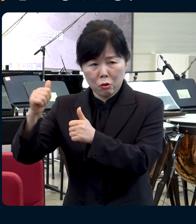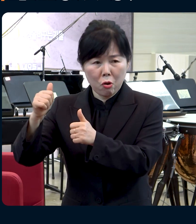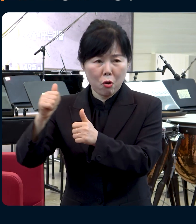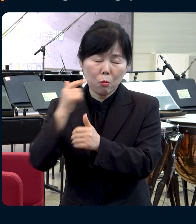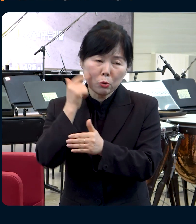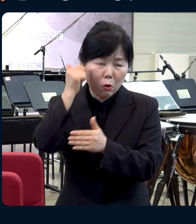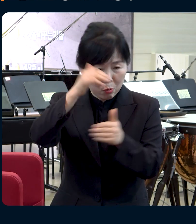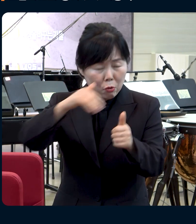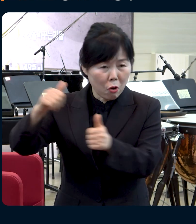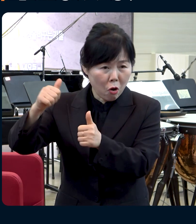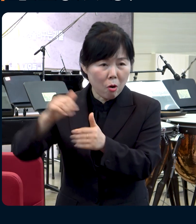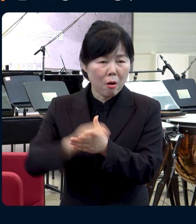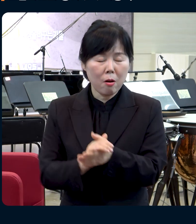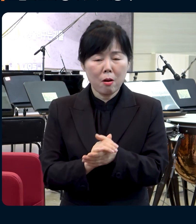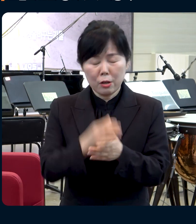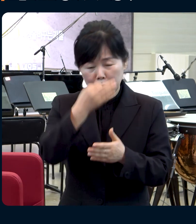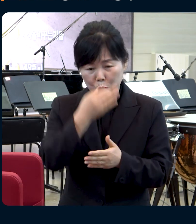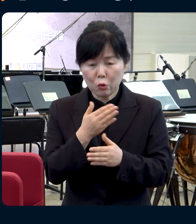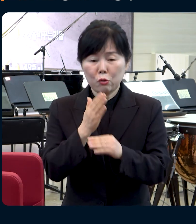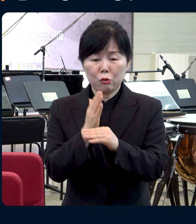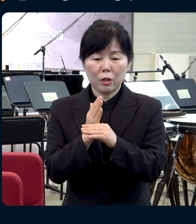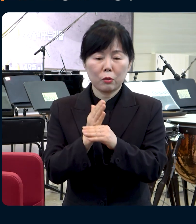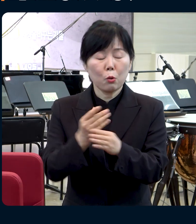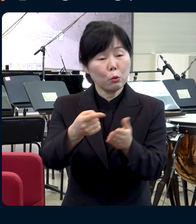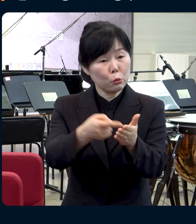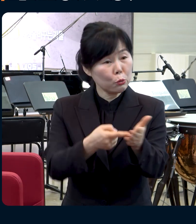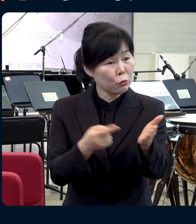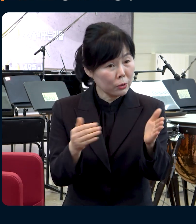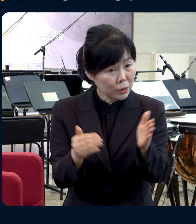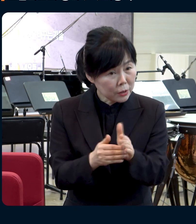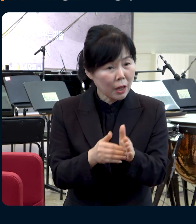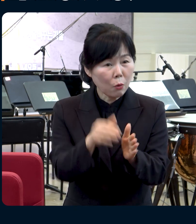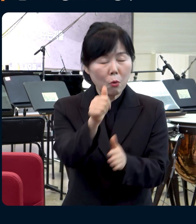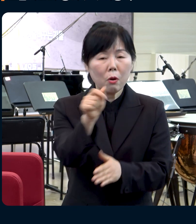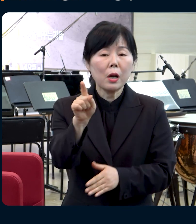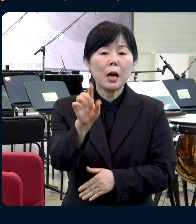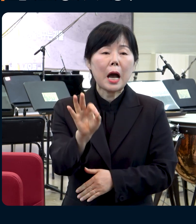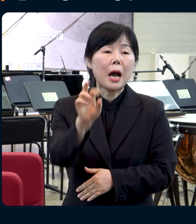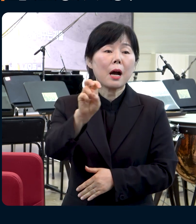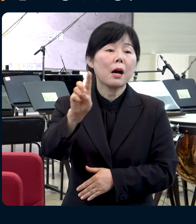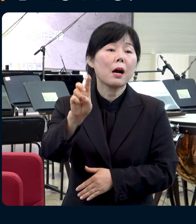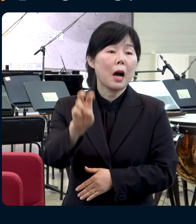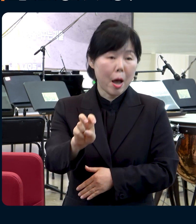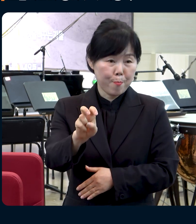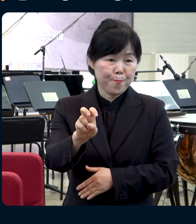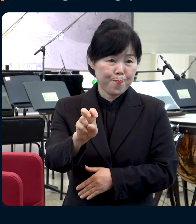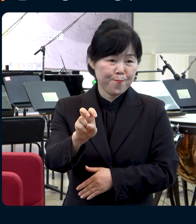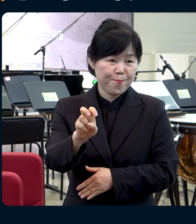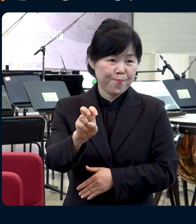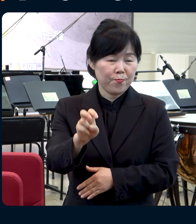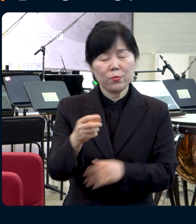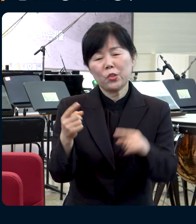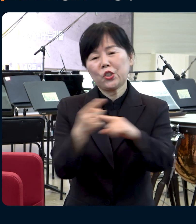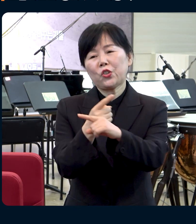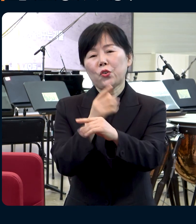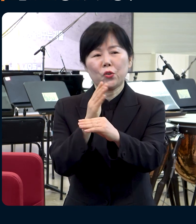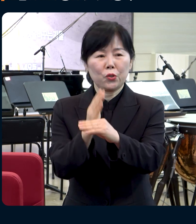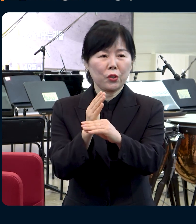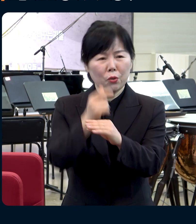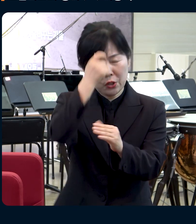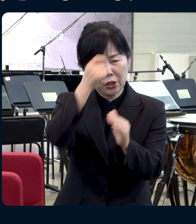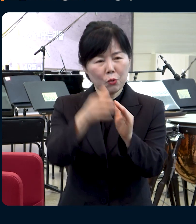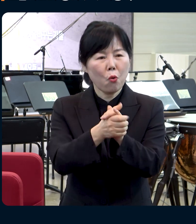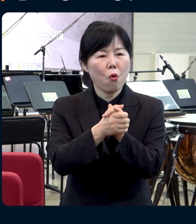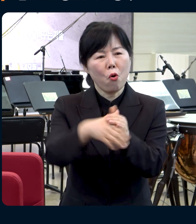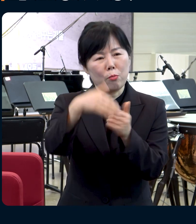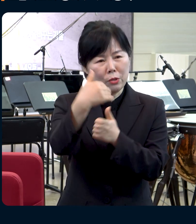정말 힘든 상황 가운데서도 수술을 받고 지금 항암 치료를 하면서 기도 제목을 내는 것입니다. 하면서 저한테 이런 얘기를 하는